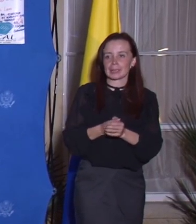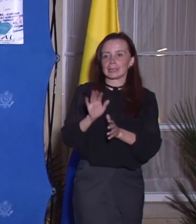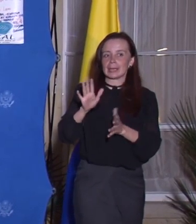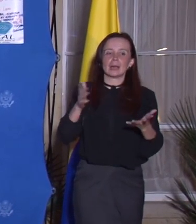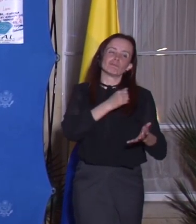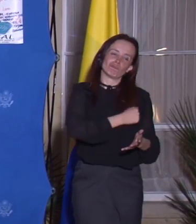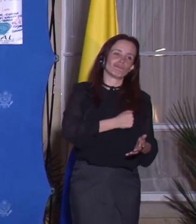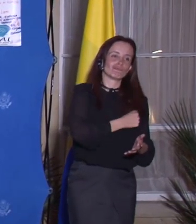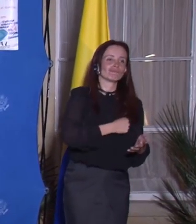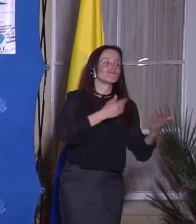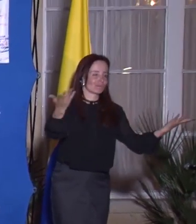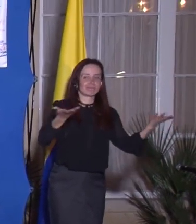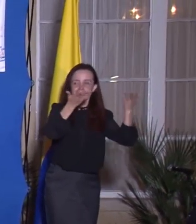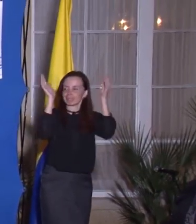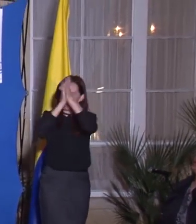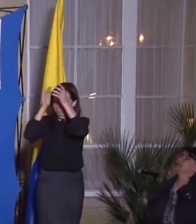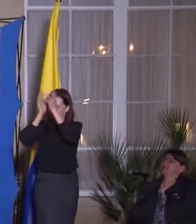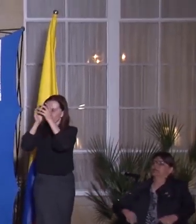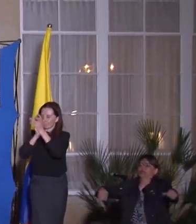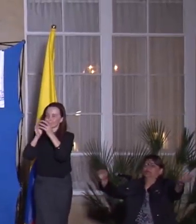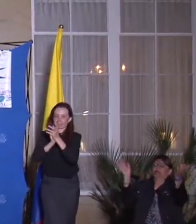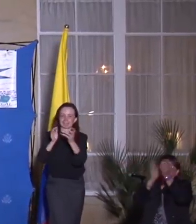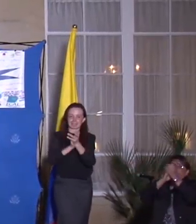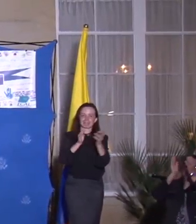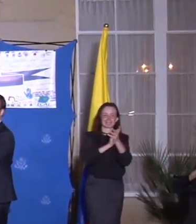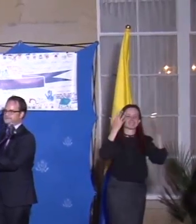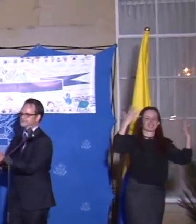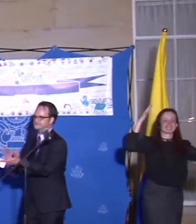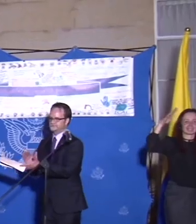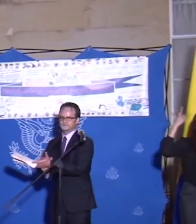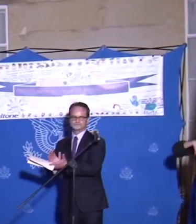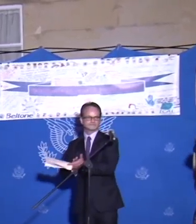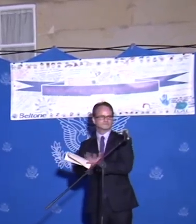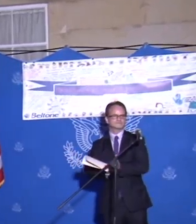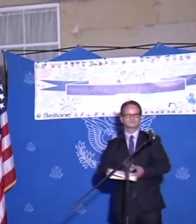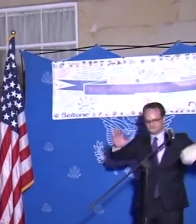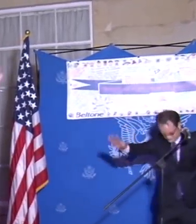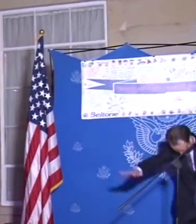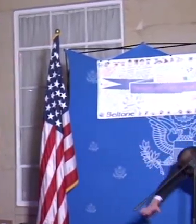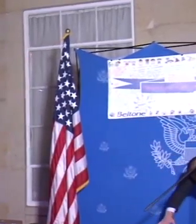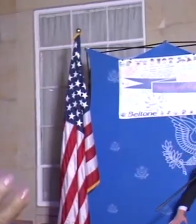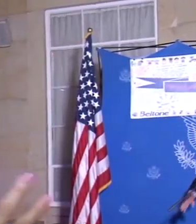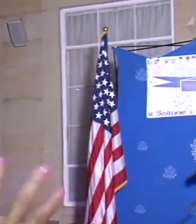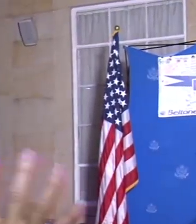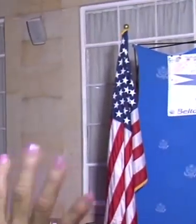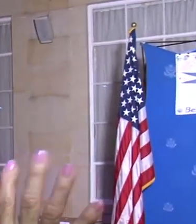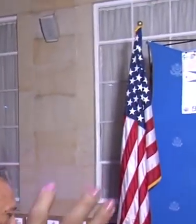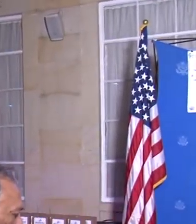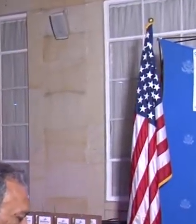Bueno, por favor, démosles un aplauso a las ciudades hermanas por el trabajo que hacen. Gracias.